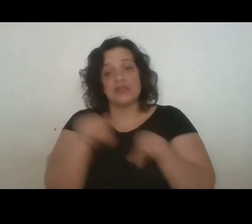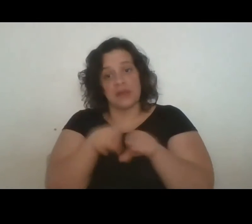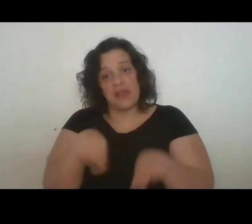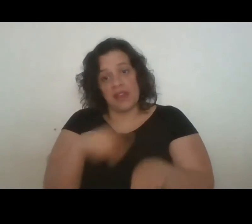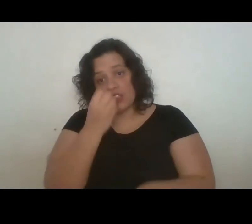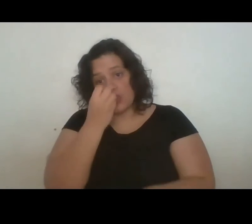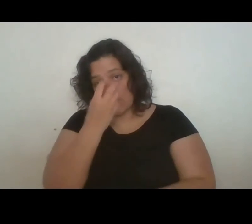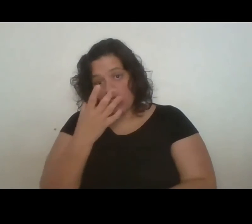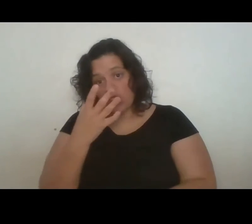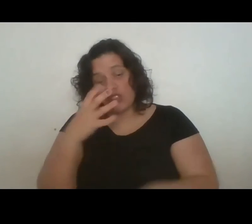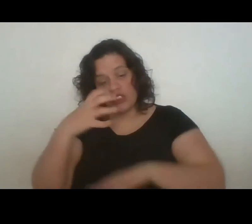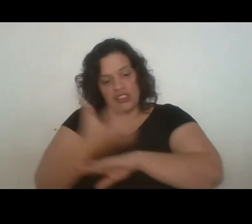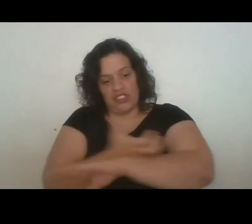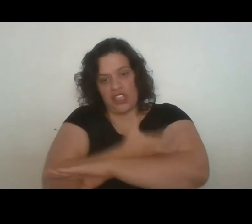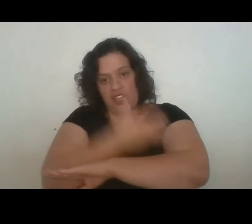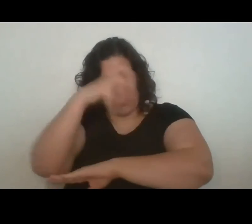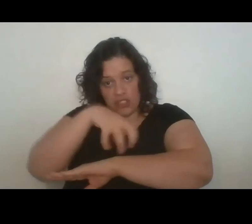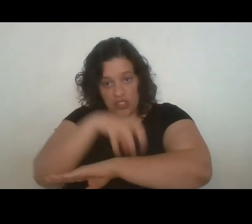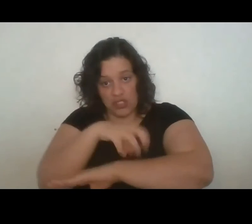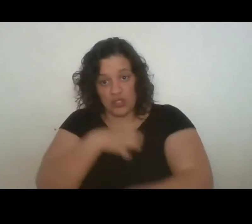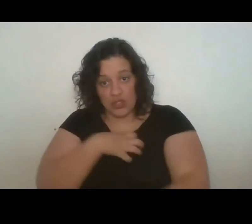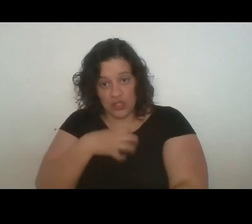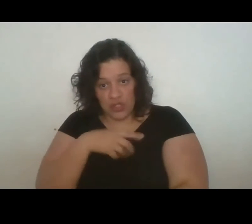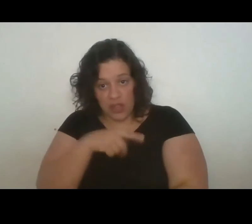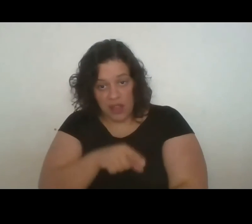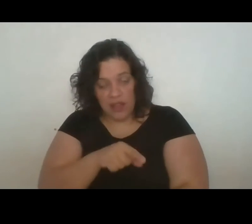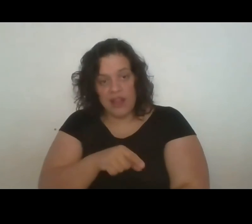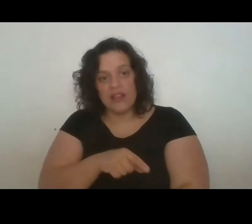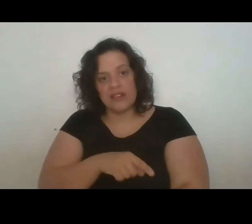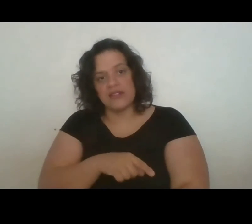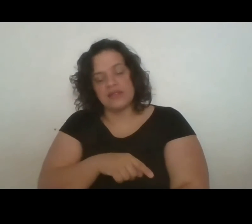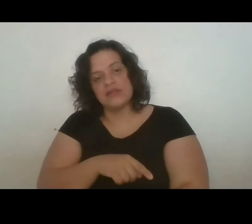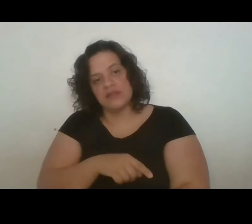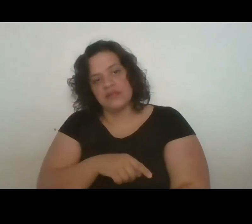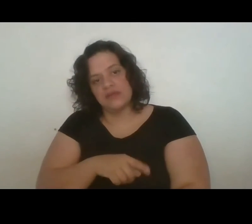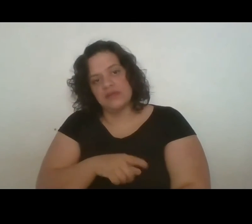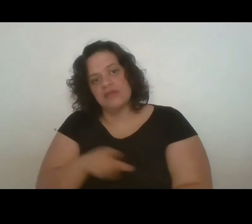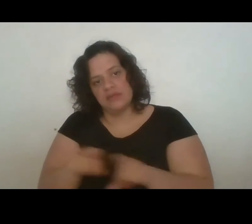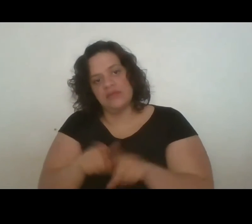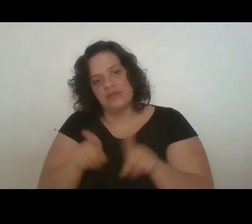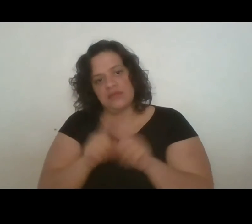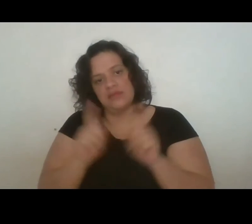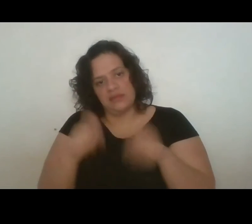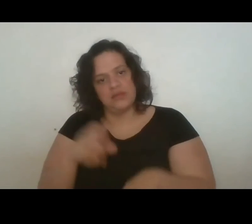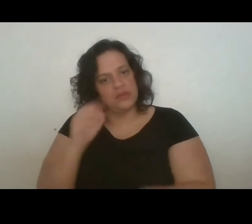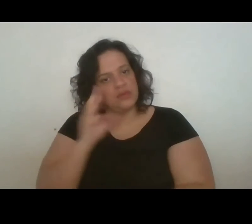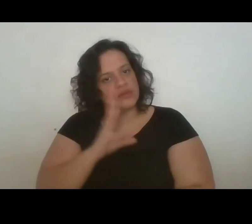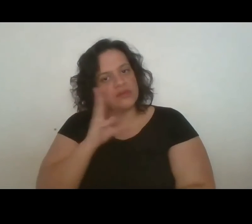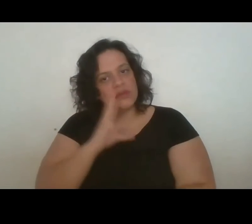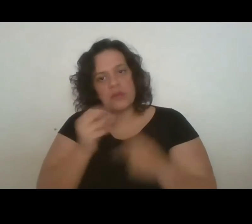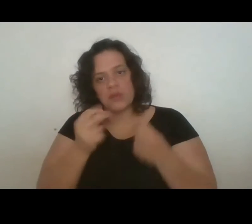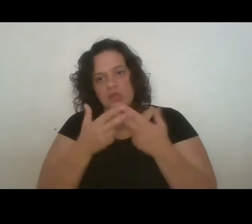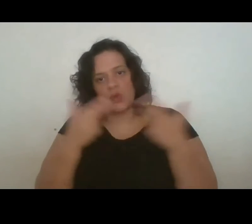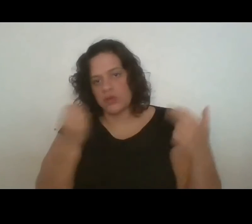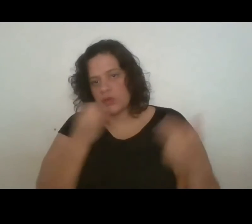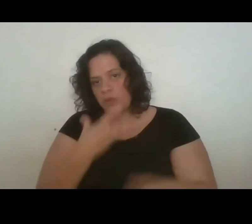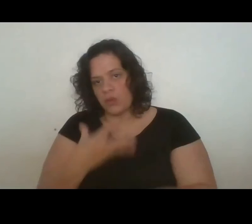feito nesse formato, traz também, é muito bacana, né? São muitos benefícios.